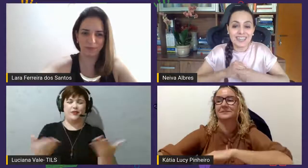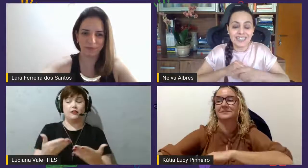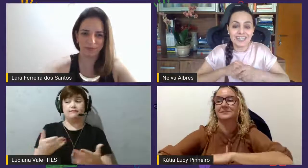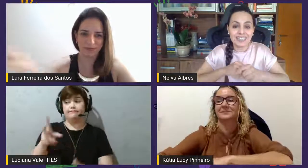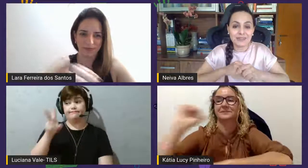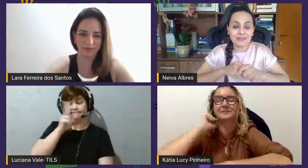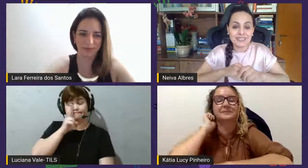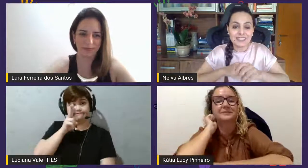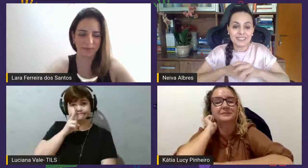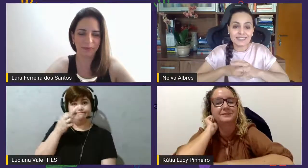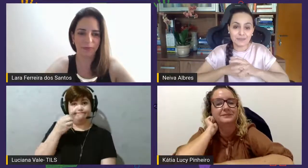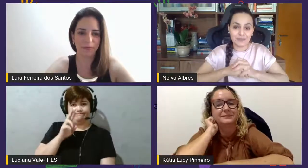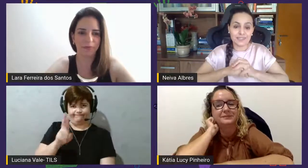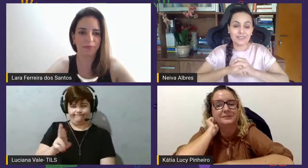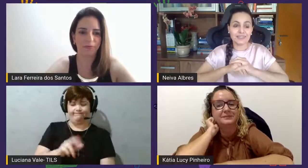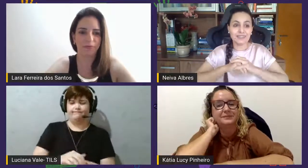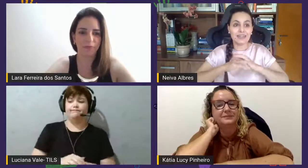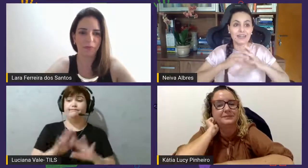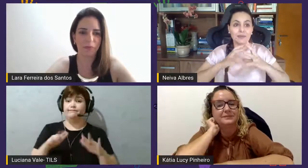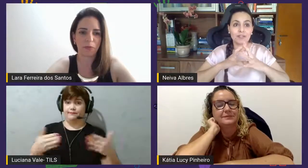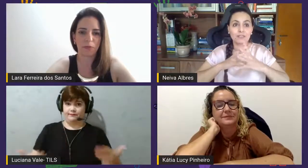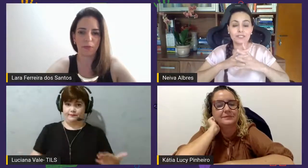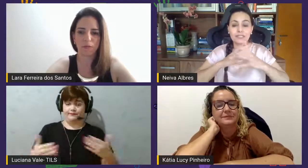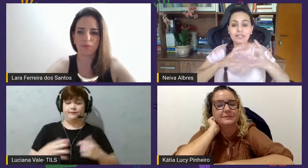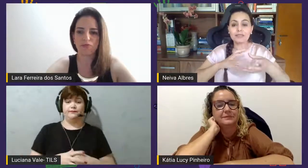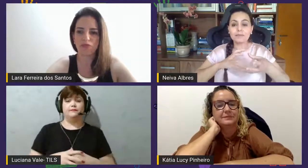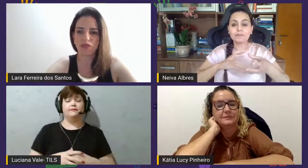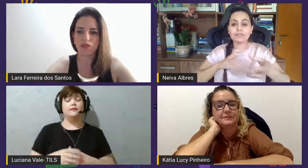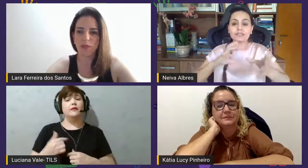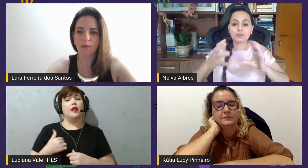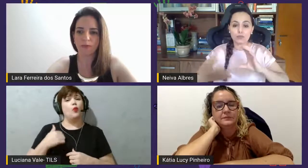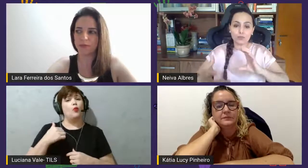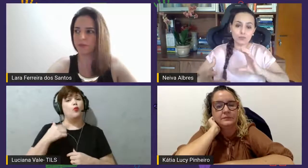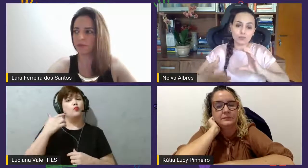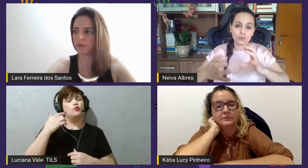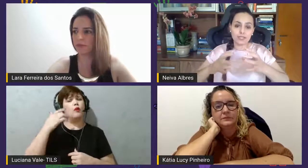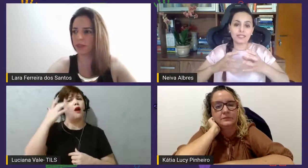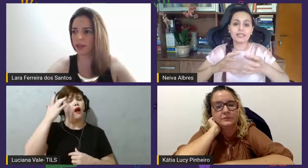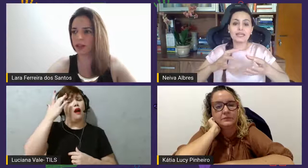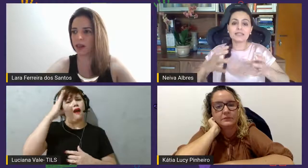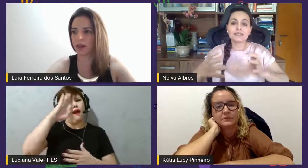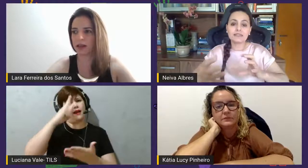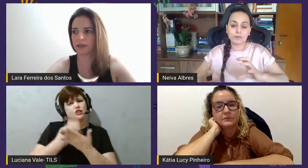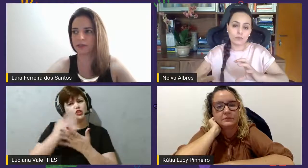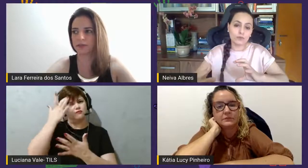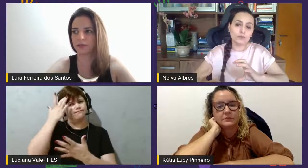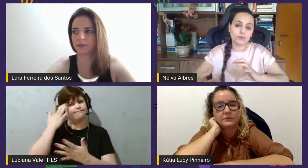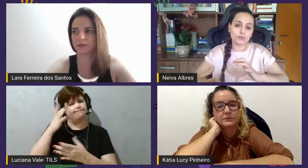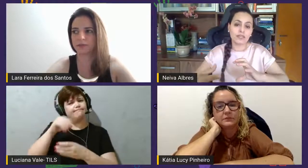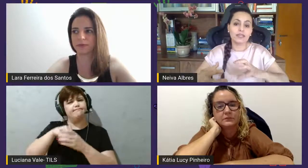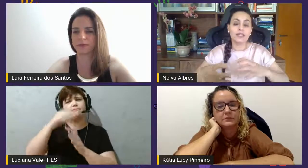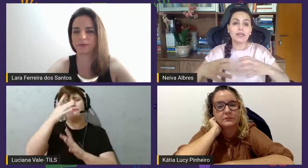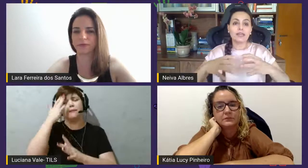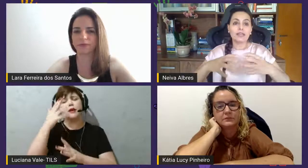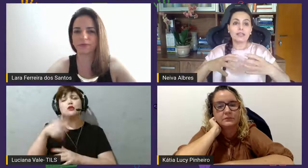Vinícius, então, eu acho que quem pensa o curso, quem idealiza um curso, né,